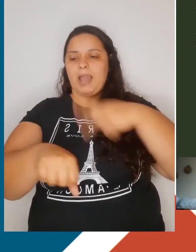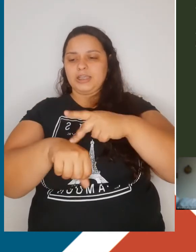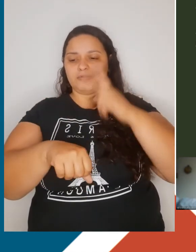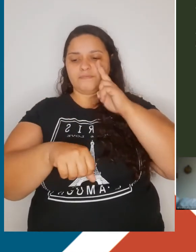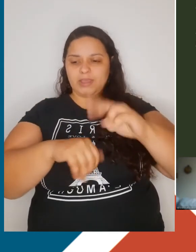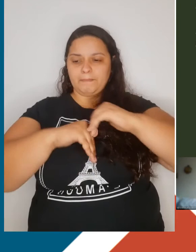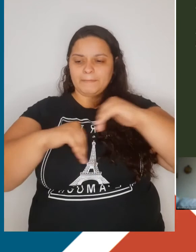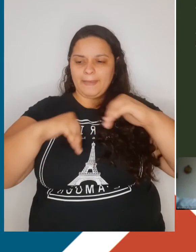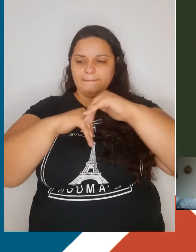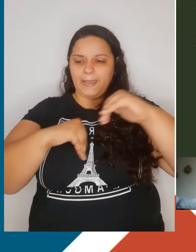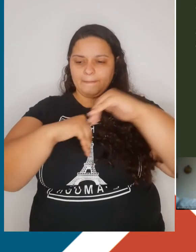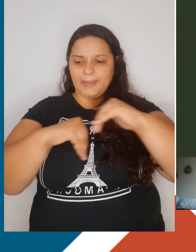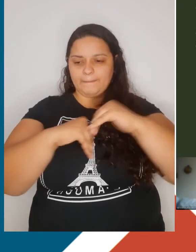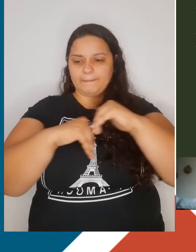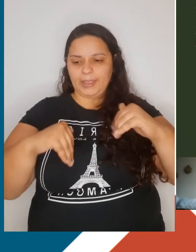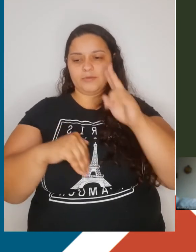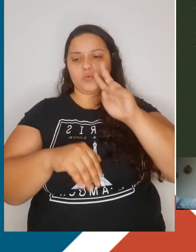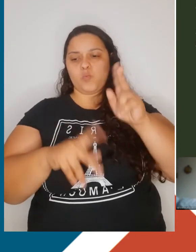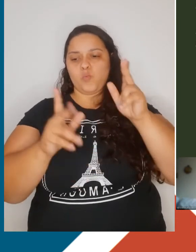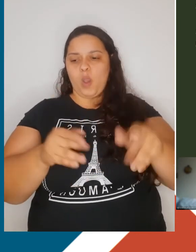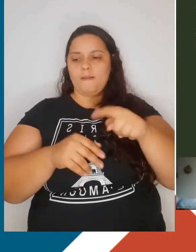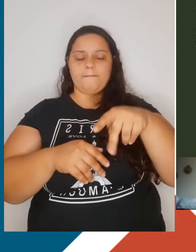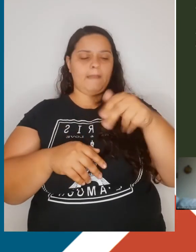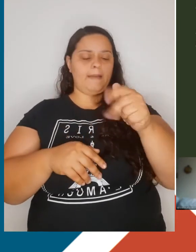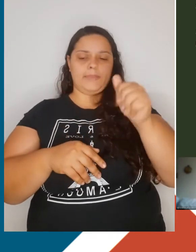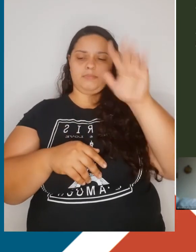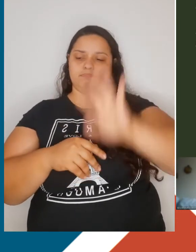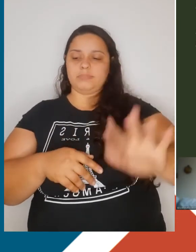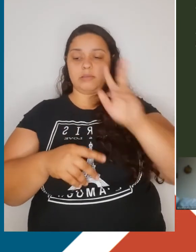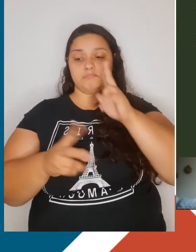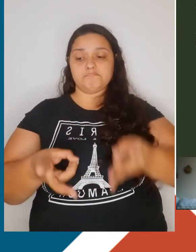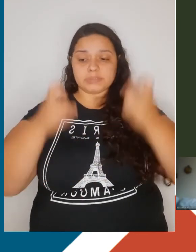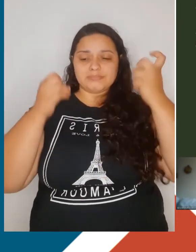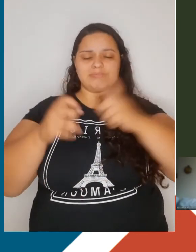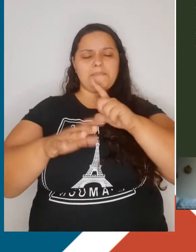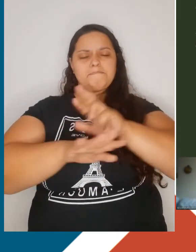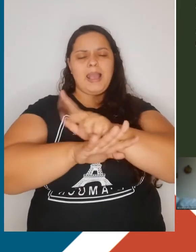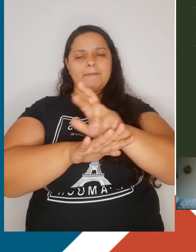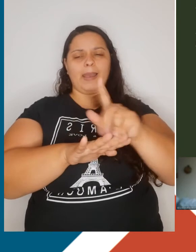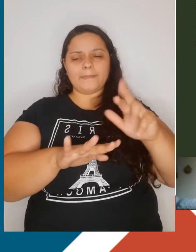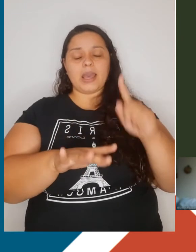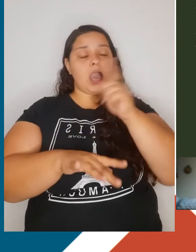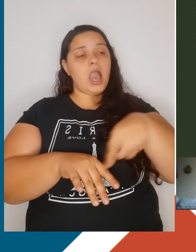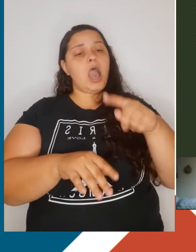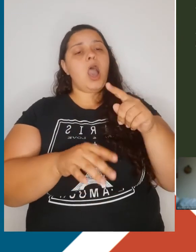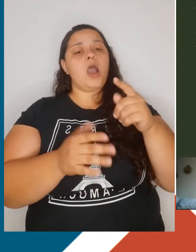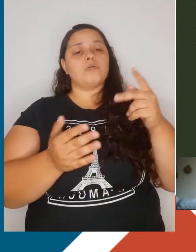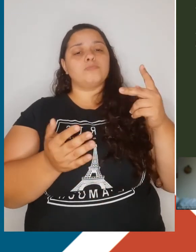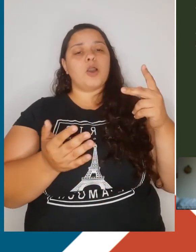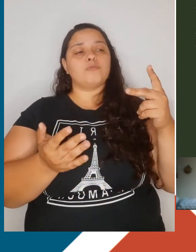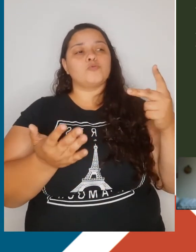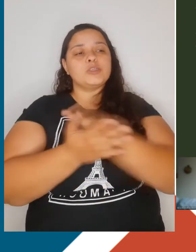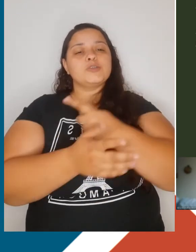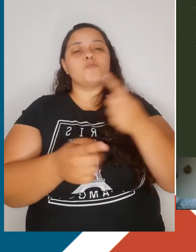fragmentados, como podemos observar nos mapas apresentados. É possível, então, perceber como diversos fatores levaram